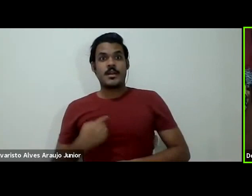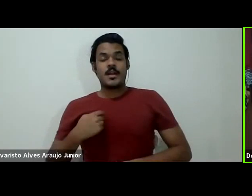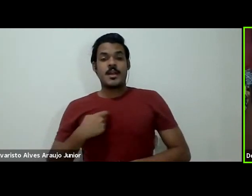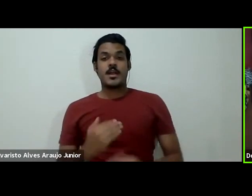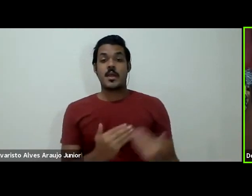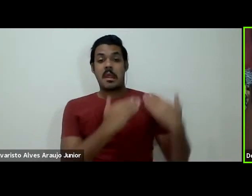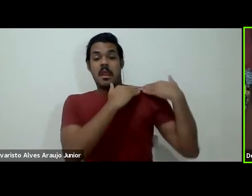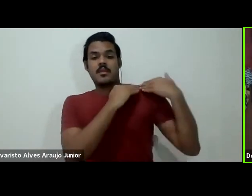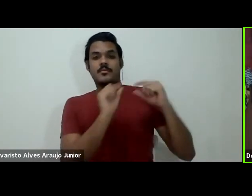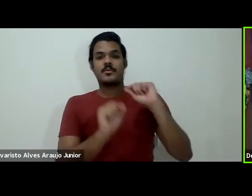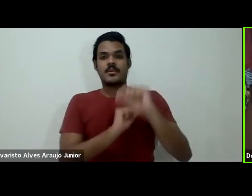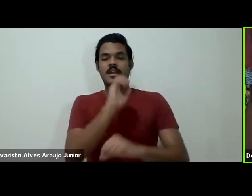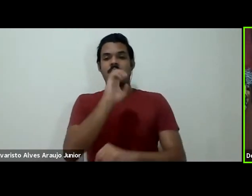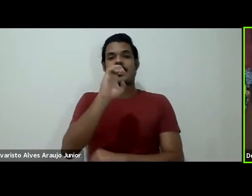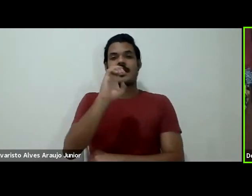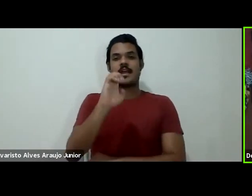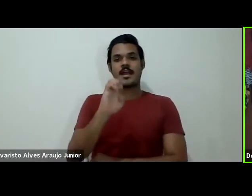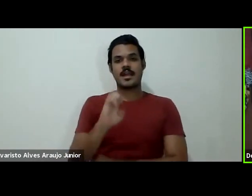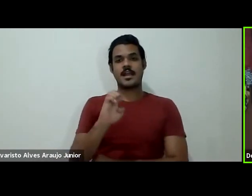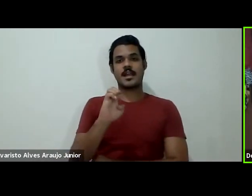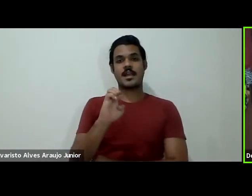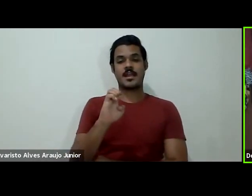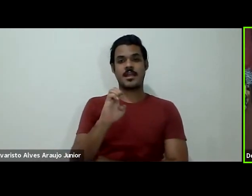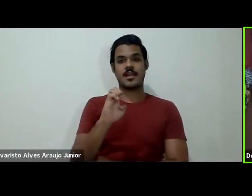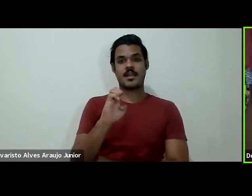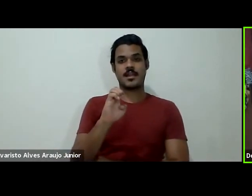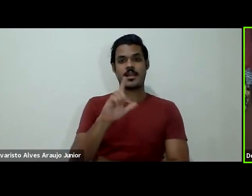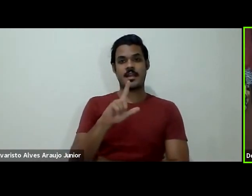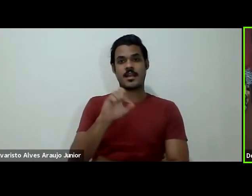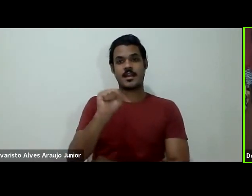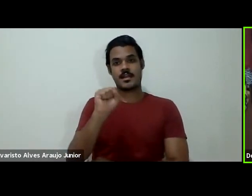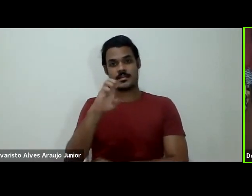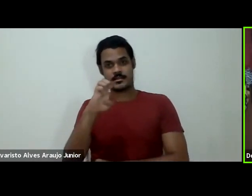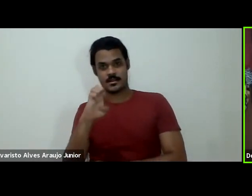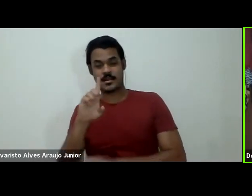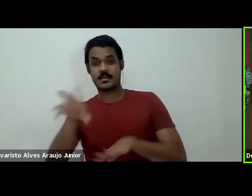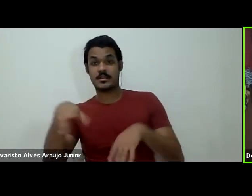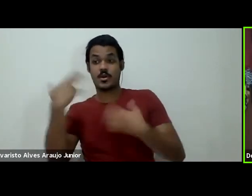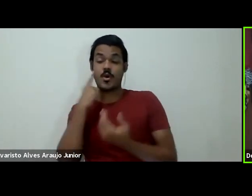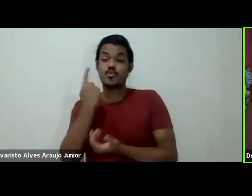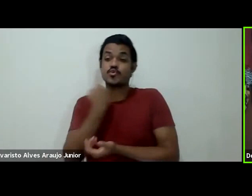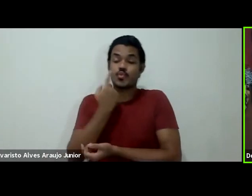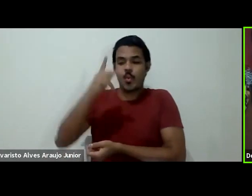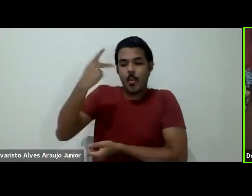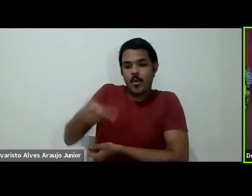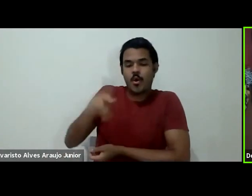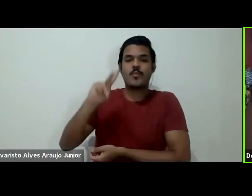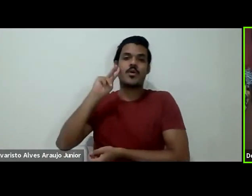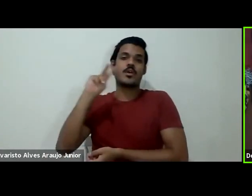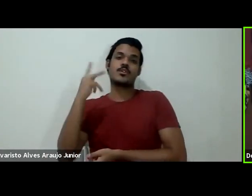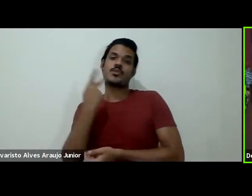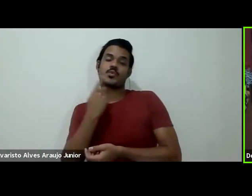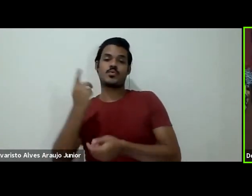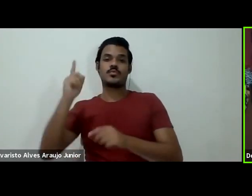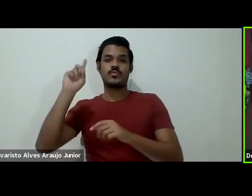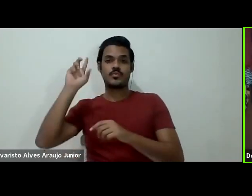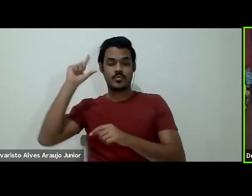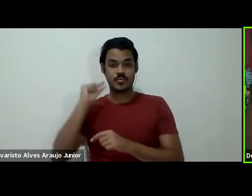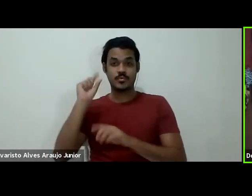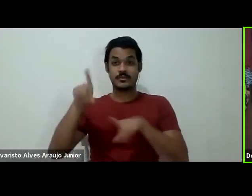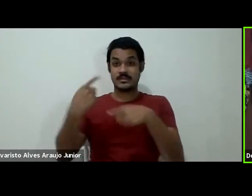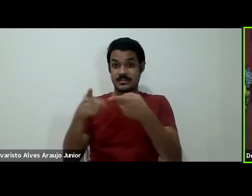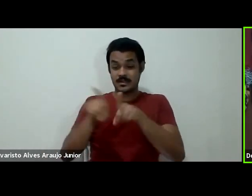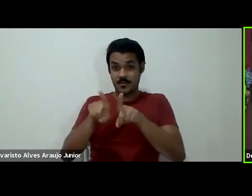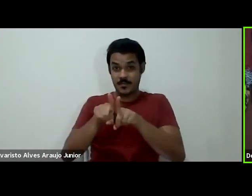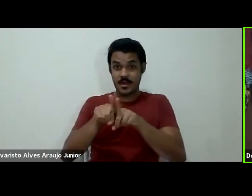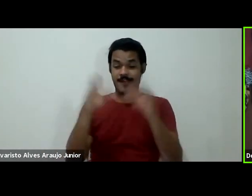pela LSE, como a Dira informou, que é a legenda para surdos e ensurdecidos, e pela audiodescrição desse curta. Tive a felicidade de ser